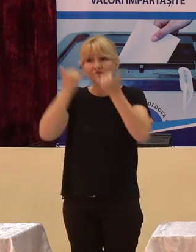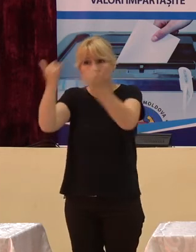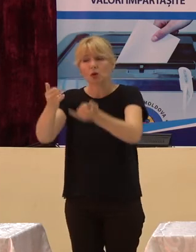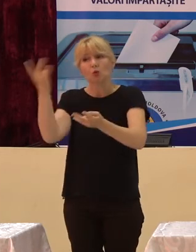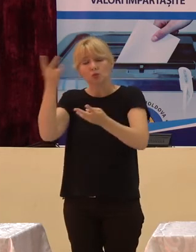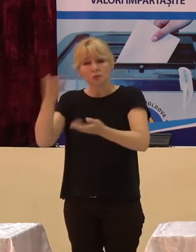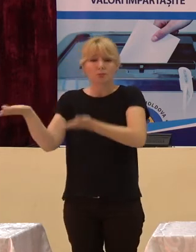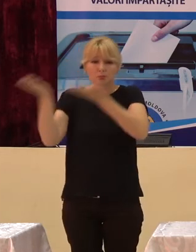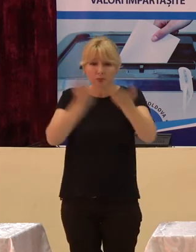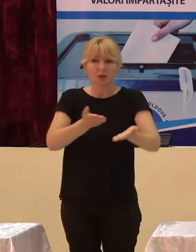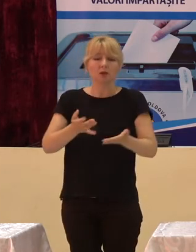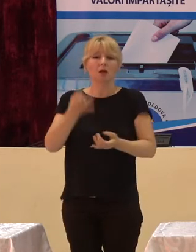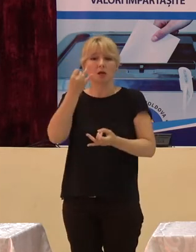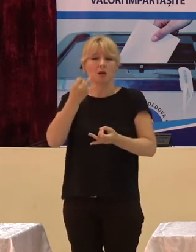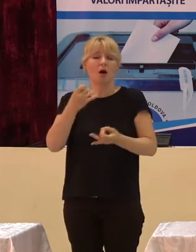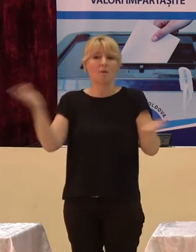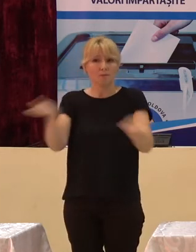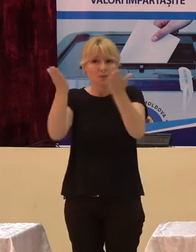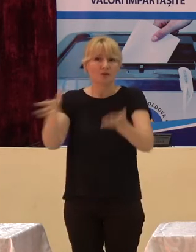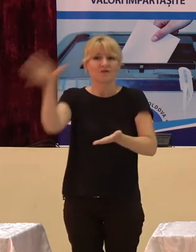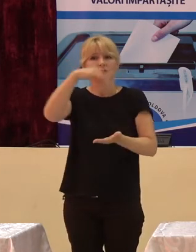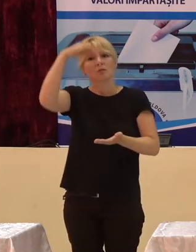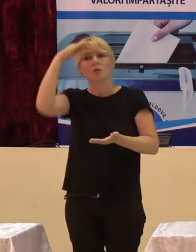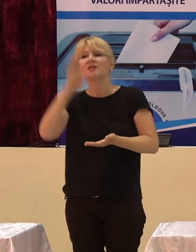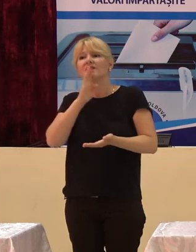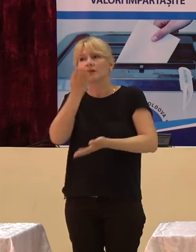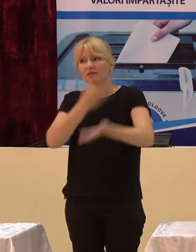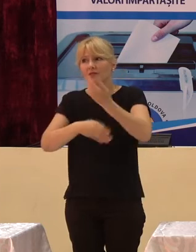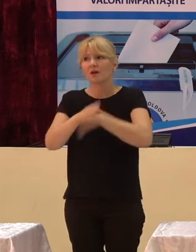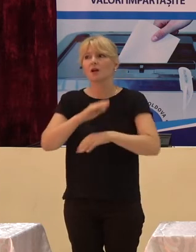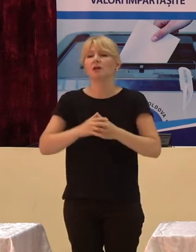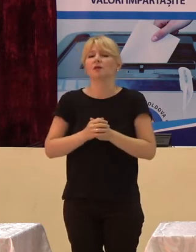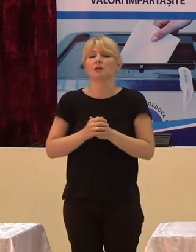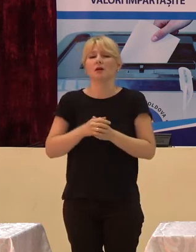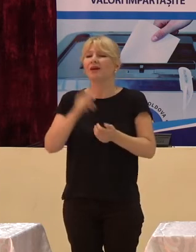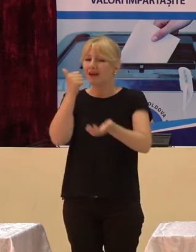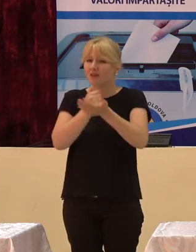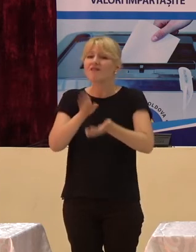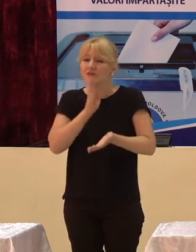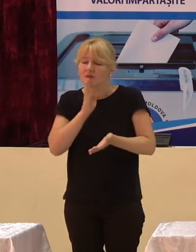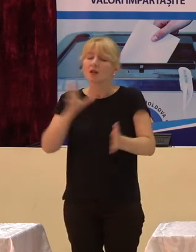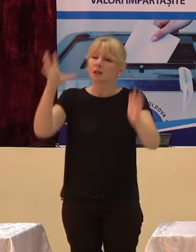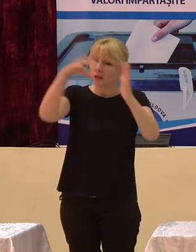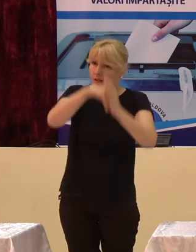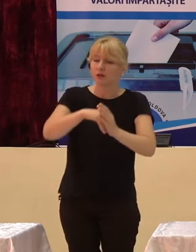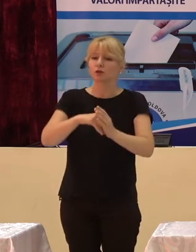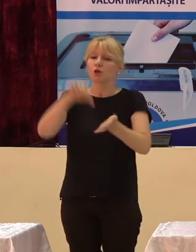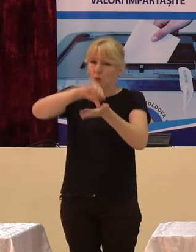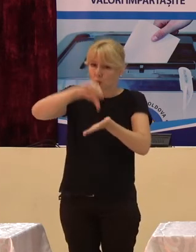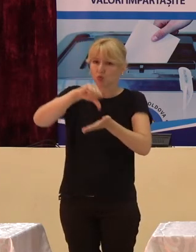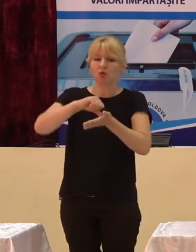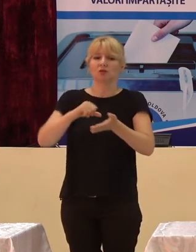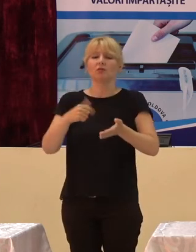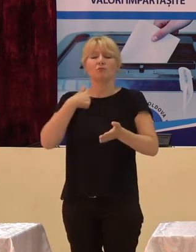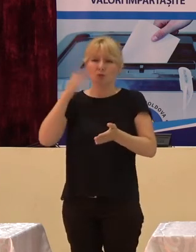valorificat. Eu încurajez toate femeile și bărbații cu dizabilități, dar în special femeile, să candideze și să participe, iar noi vom